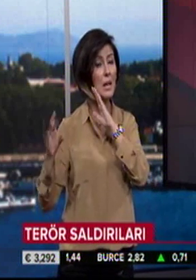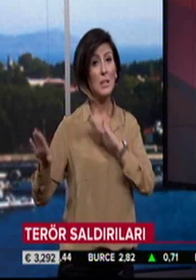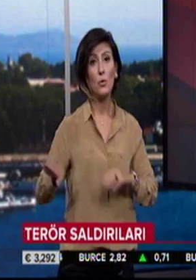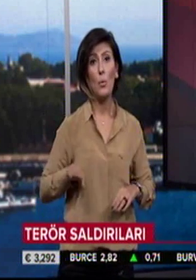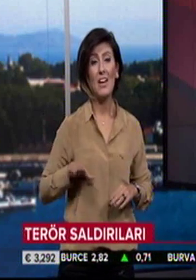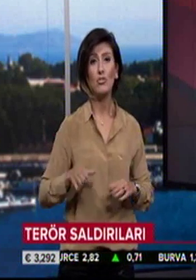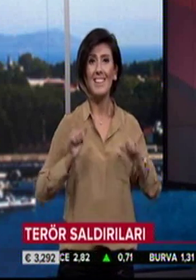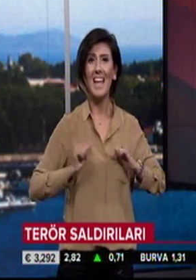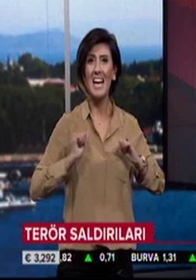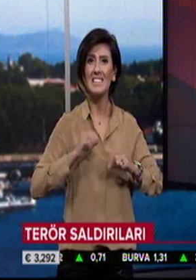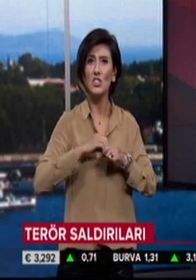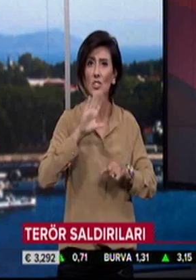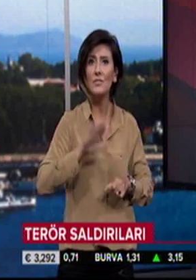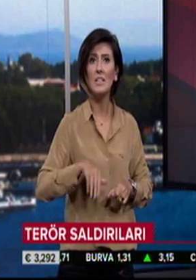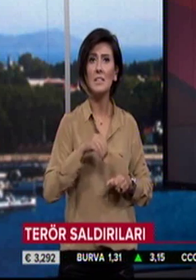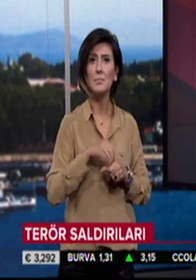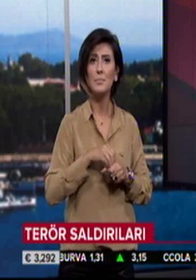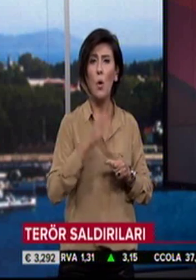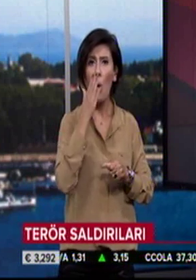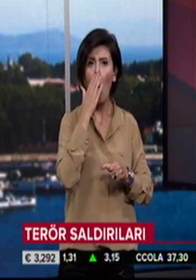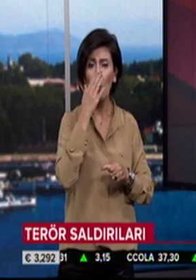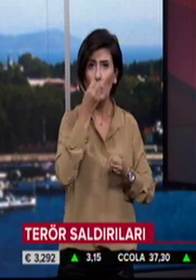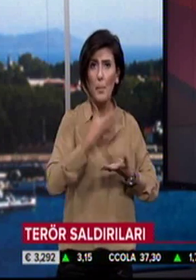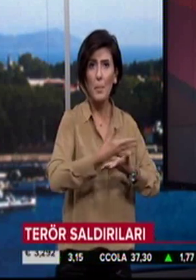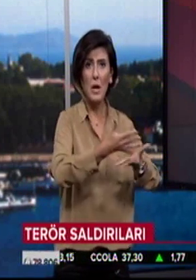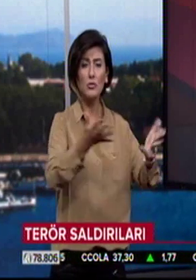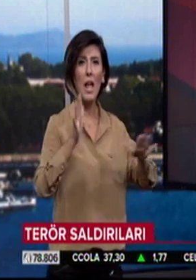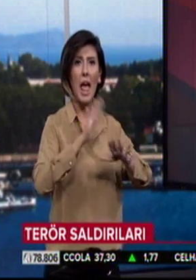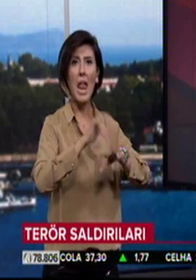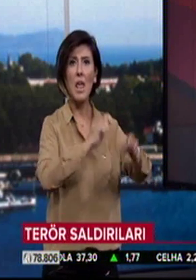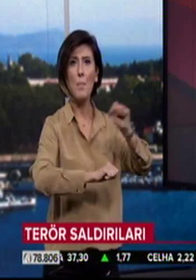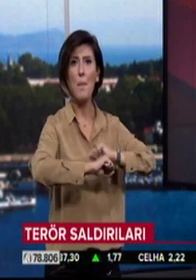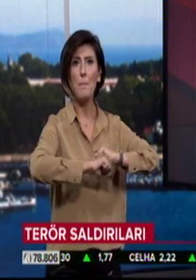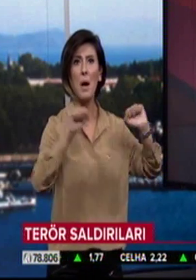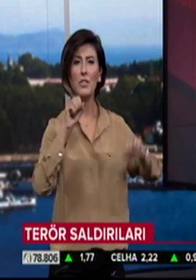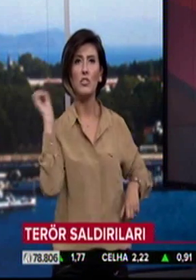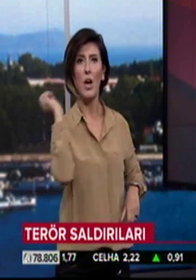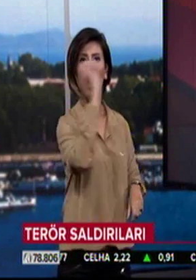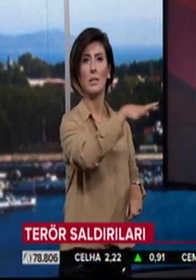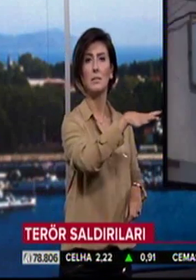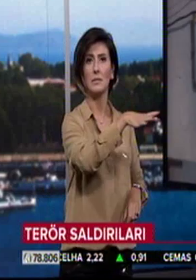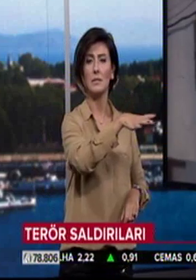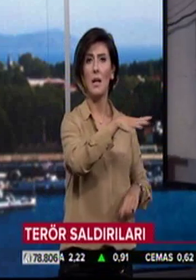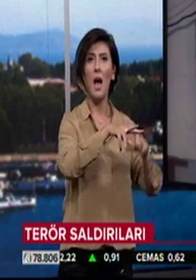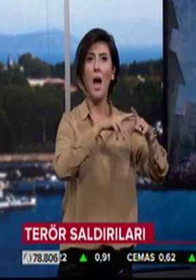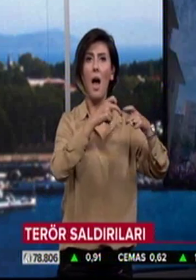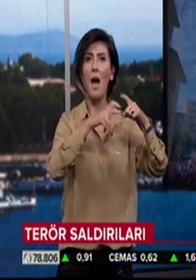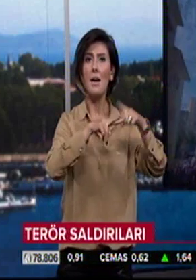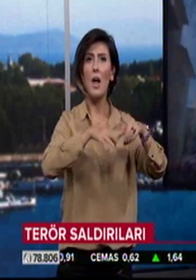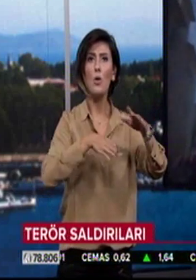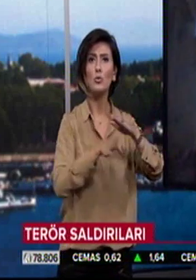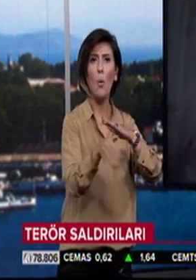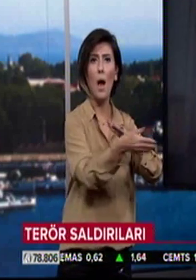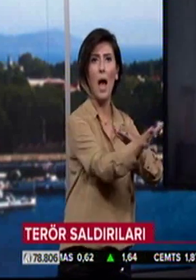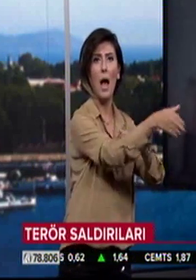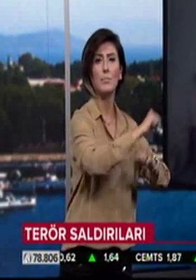Diyarbakır'da öğrencilerin derste olduğu sırada bir okulun bahçesine el yapımı patlayıcı atıldı. Ara sokaklardan